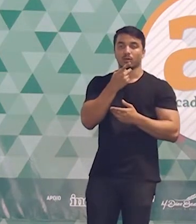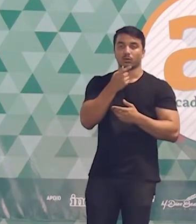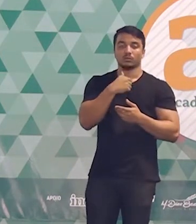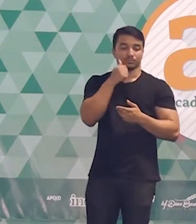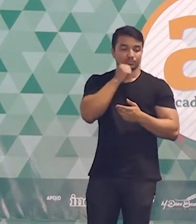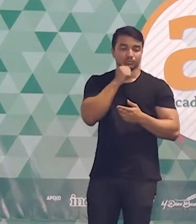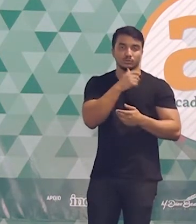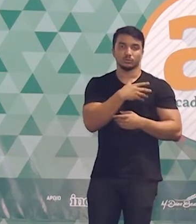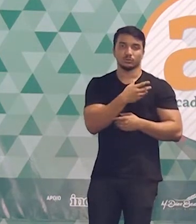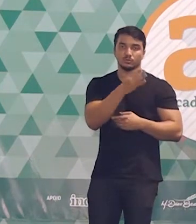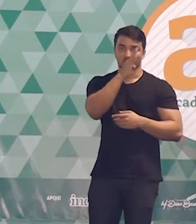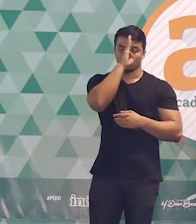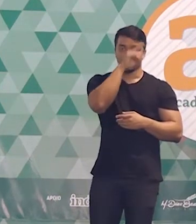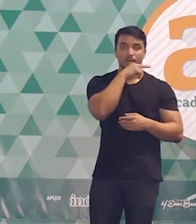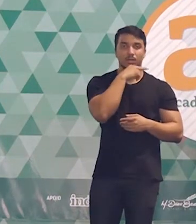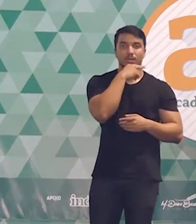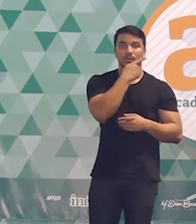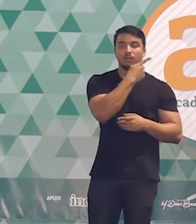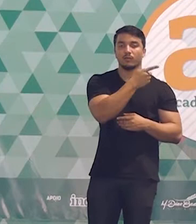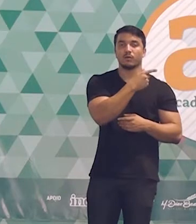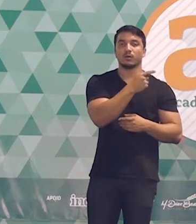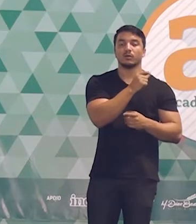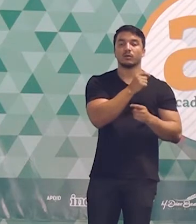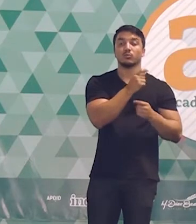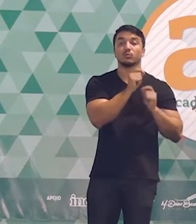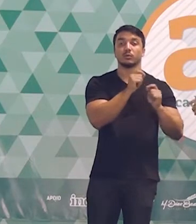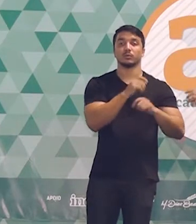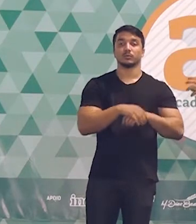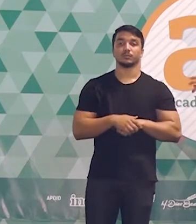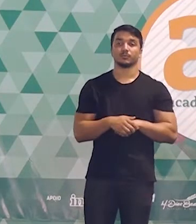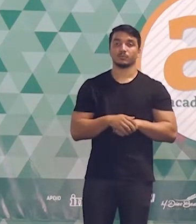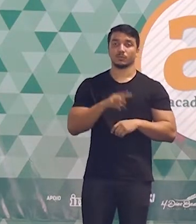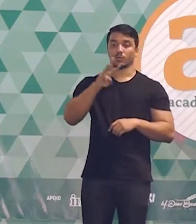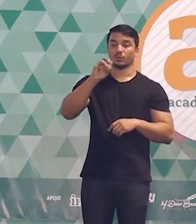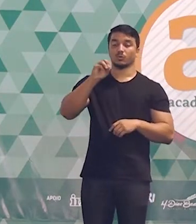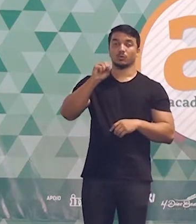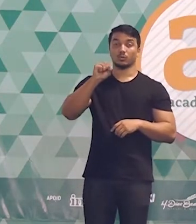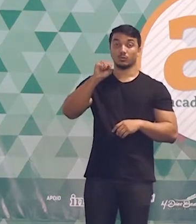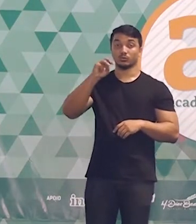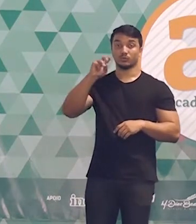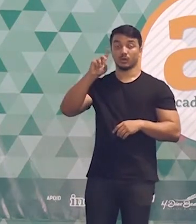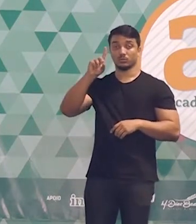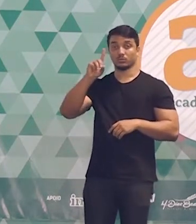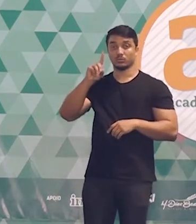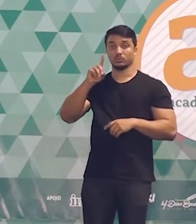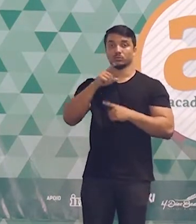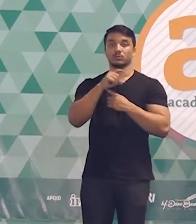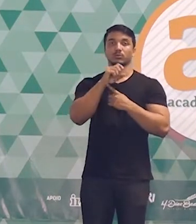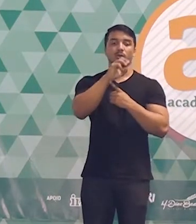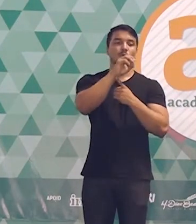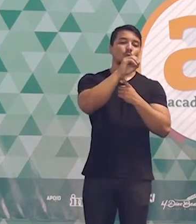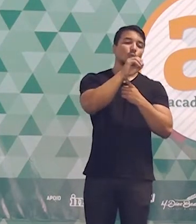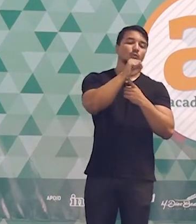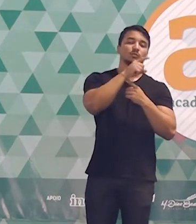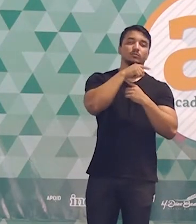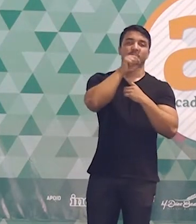falando. E esse documentário, ela dizia que Oswald de Andrade detestava ser chamado de Oswald,